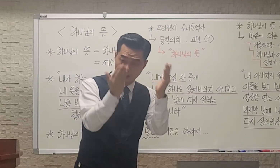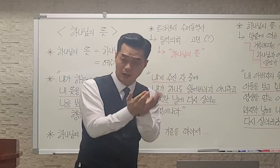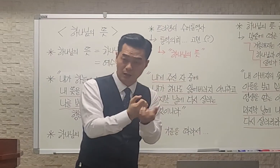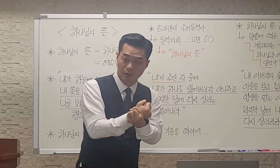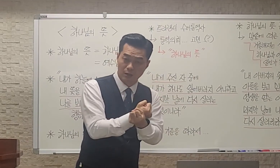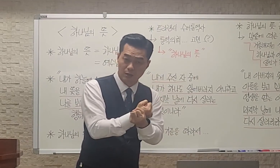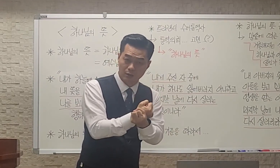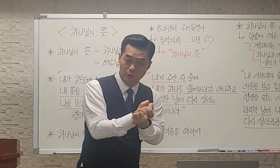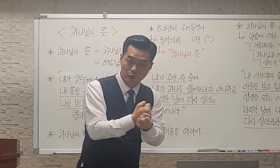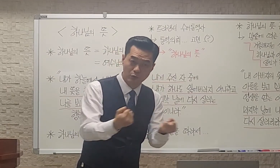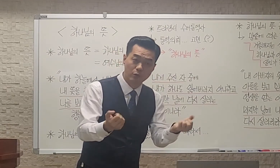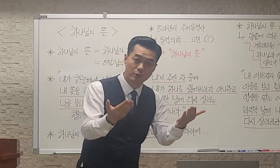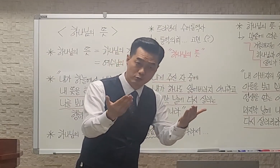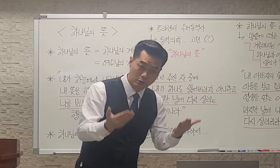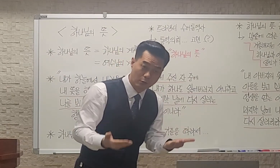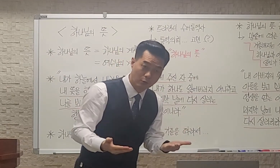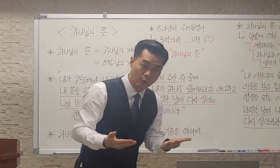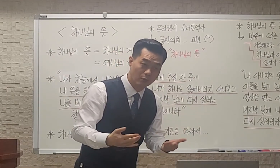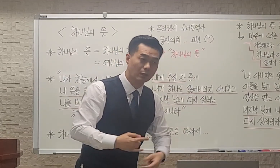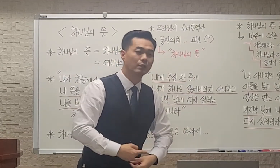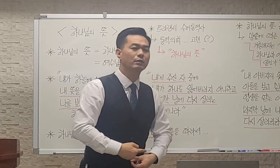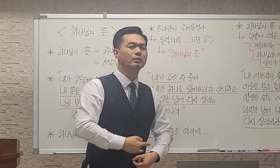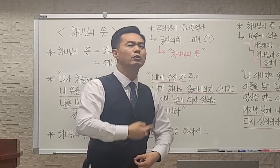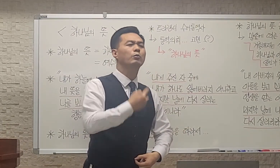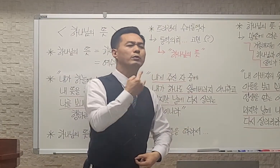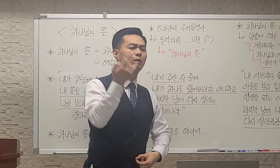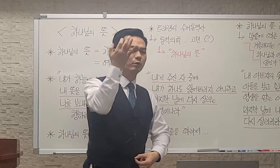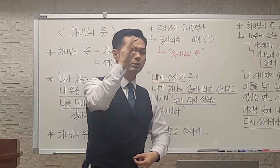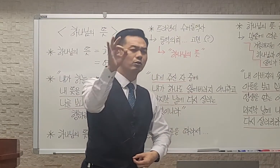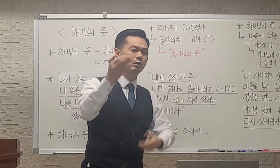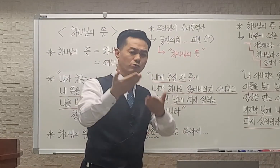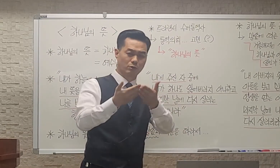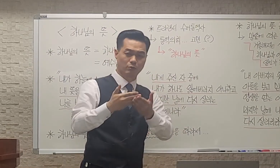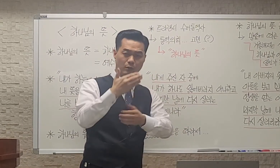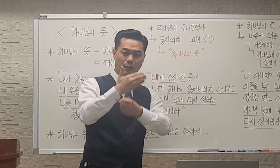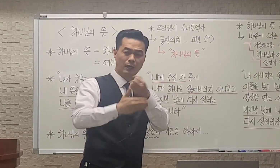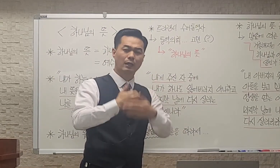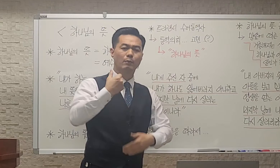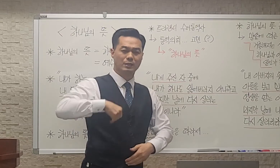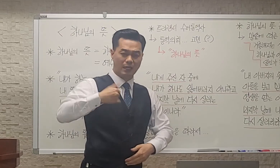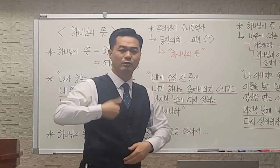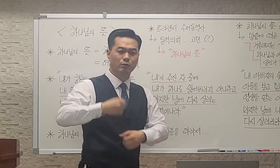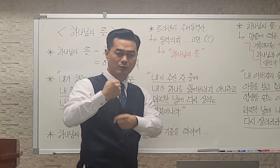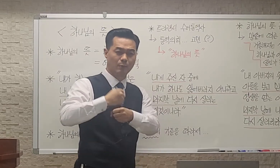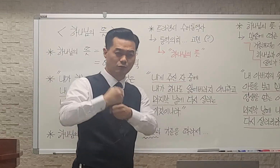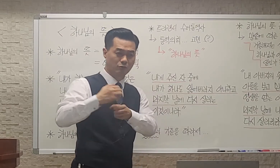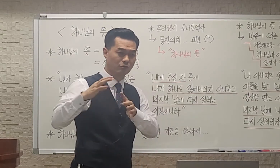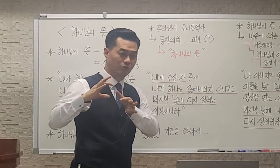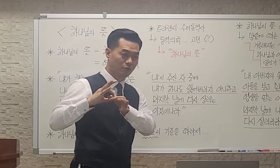다 용서해 주시고 의롭다고 인정해 주시고 하나님의 자녀 삼아 주셨어요.